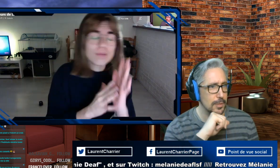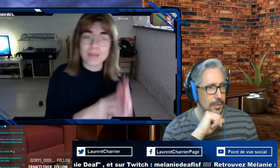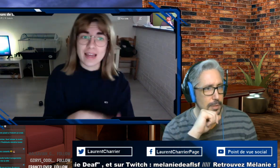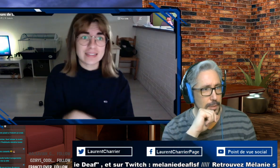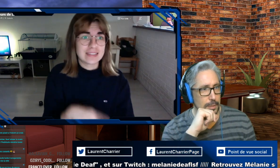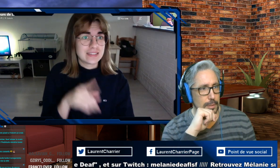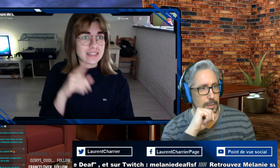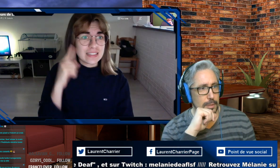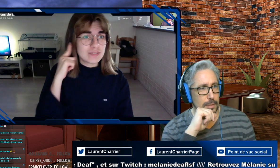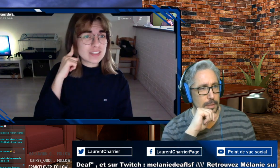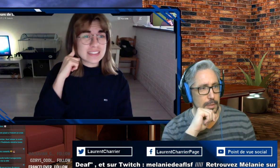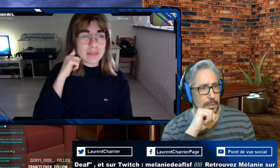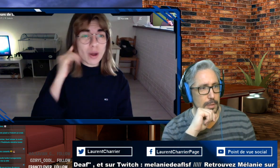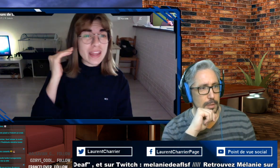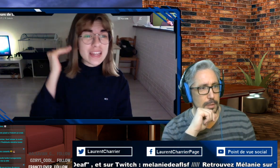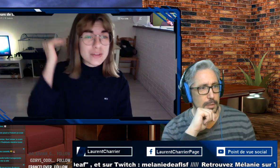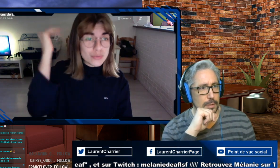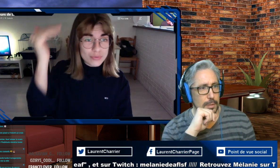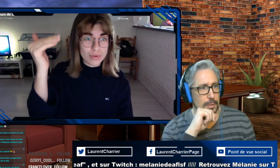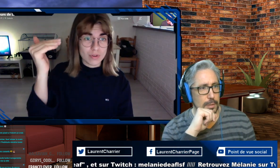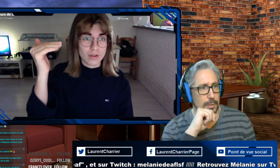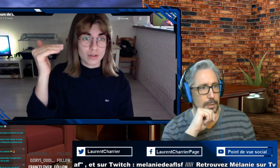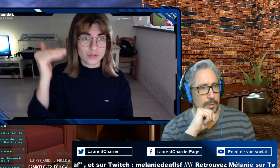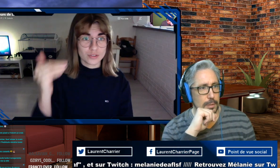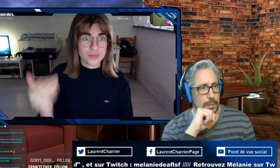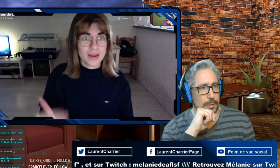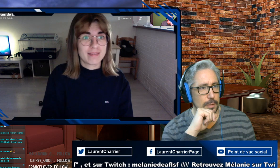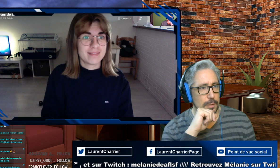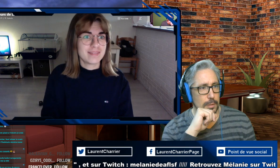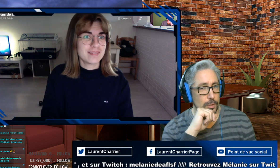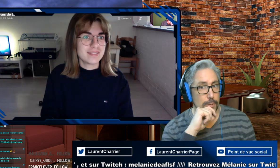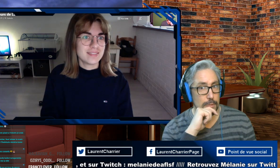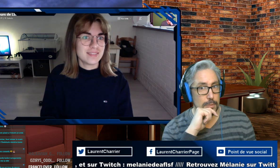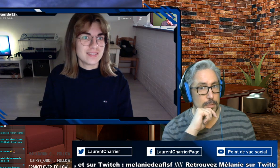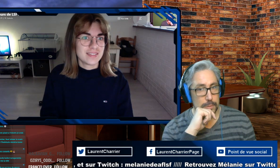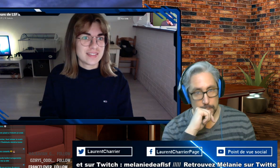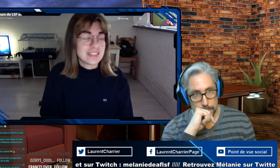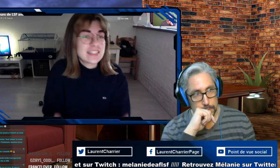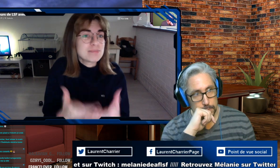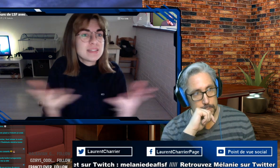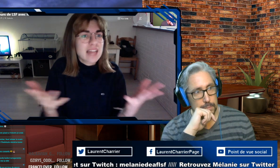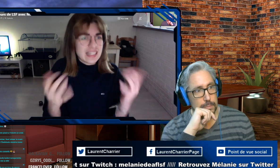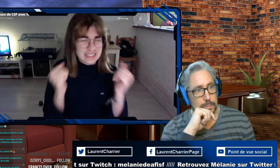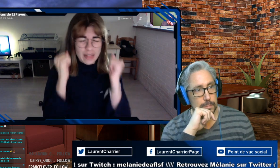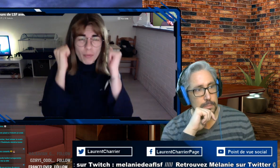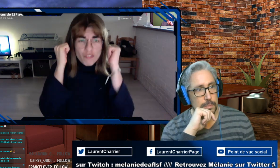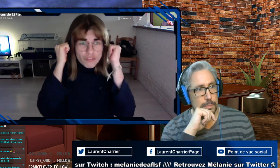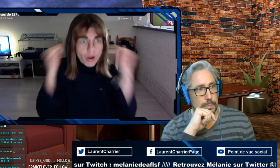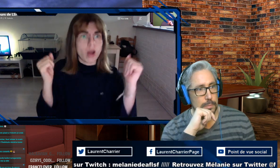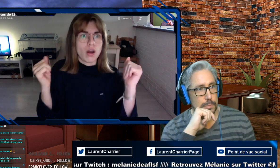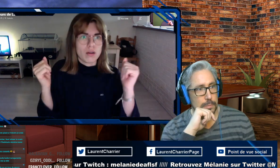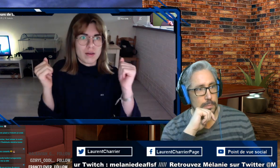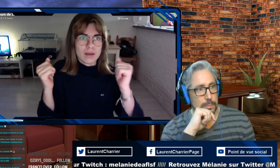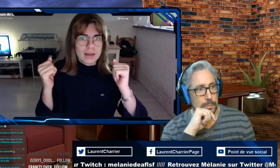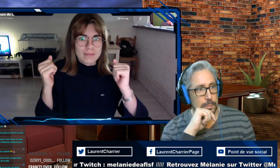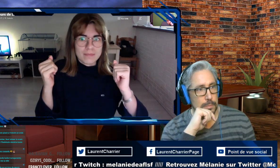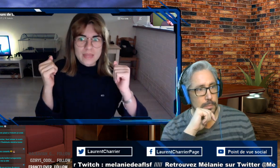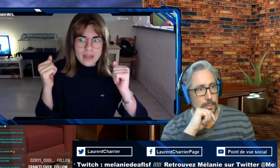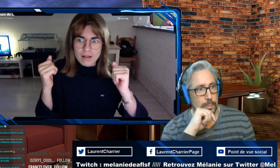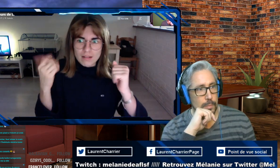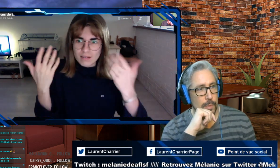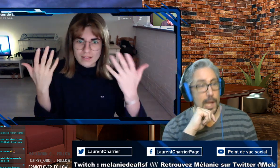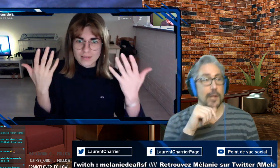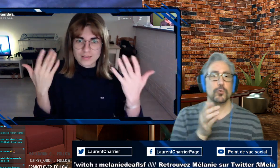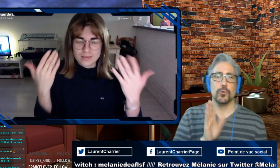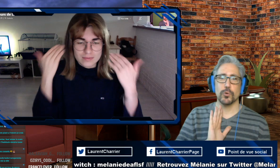pas? des fois, tu es tellement aigu que j'entends pas. Ok. C'est bien, tellement fort.